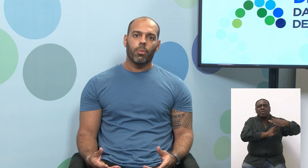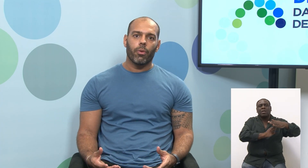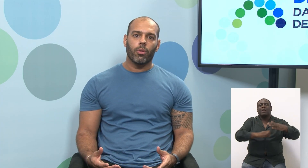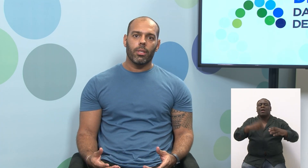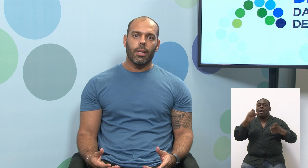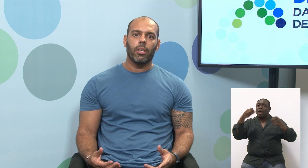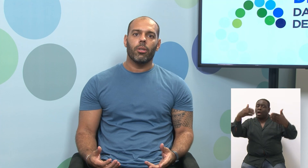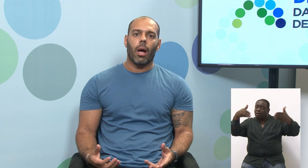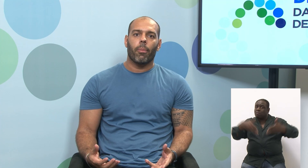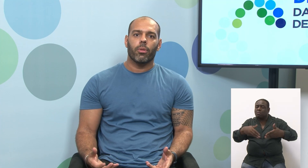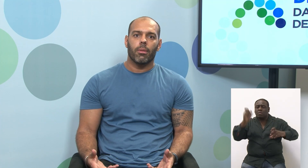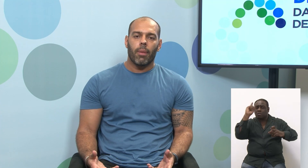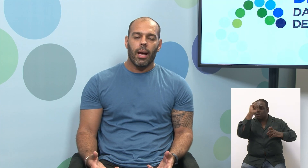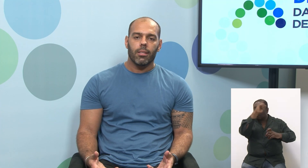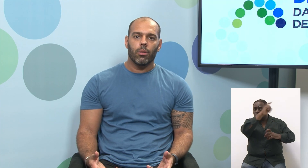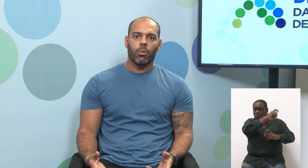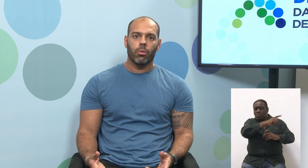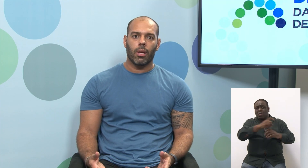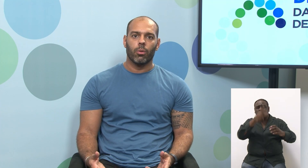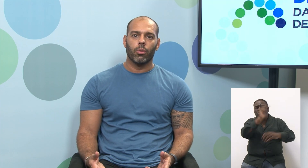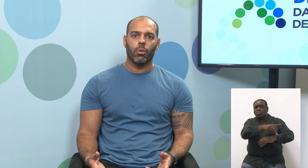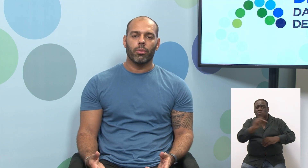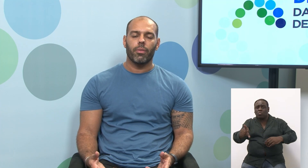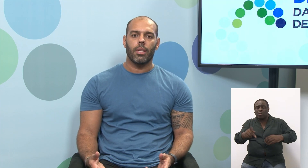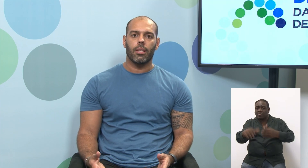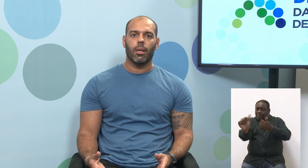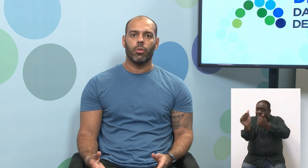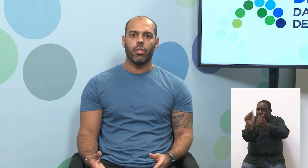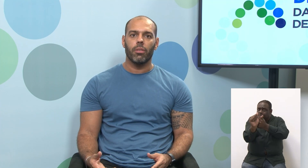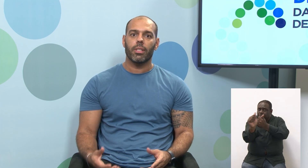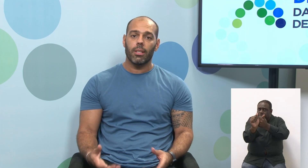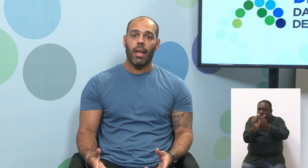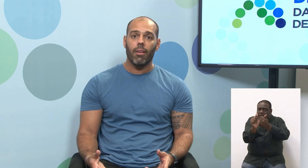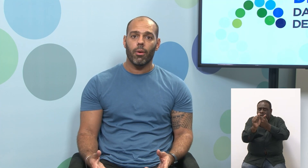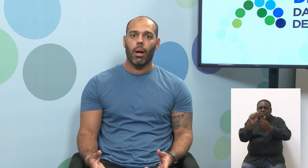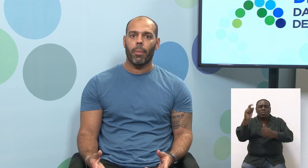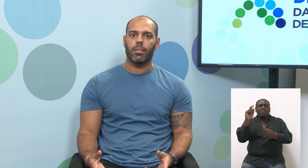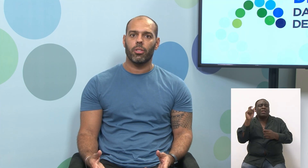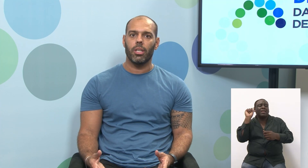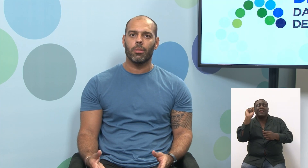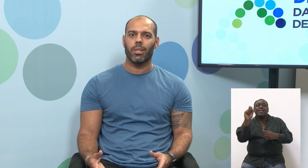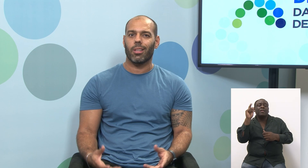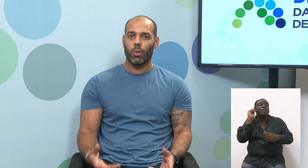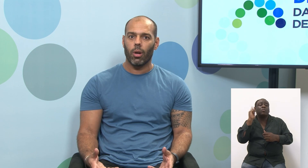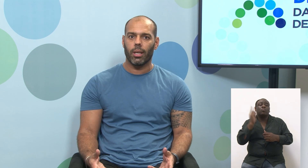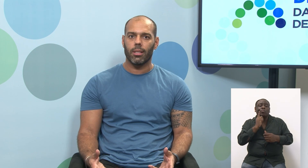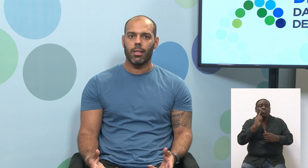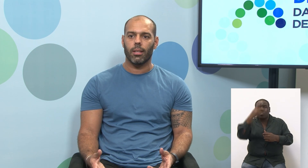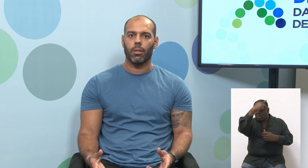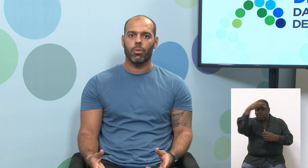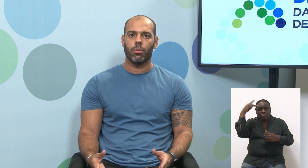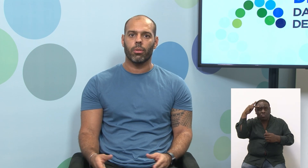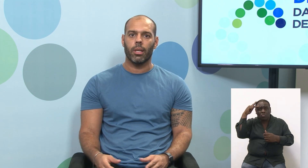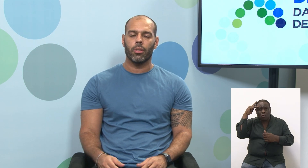os professores têm de aproximar-se dos alunos com deficiência auditiva se deve ao capacitismo, essa dó que eles sentem dos